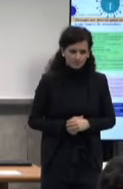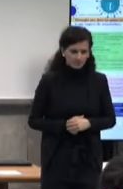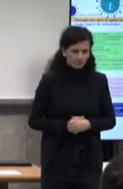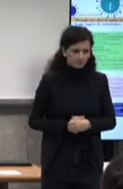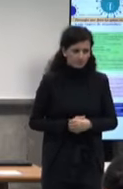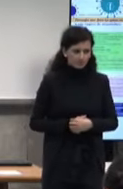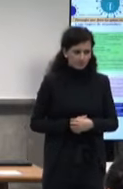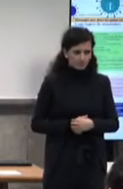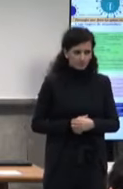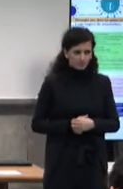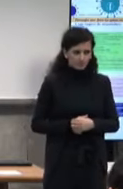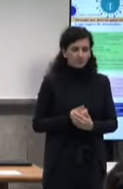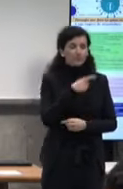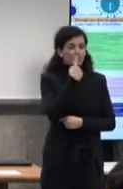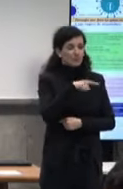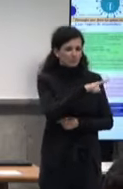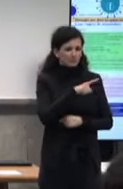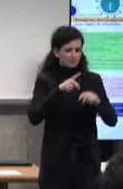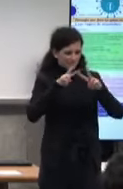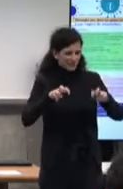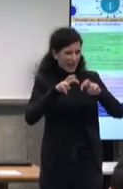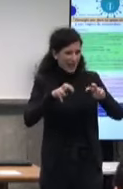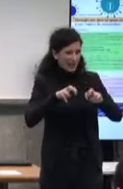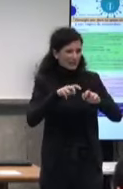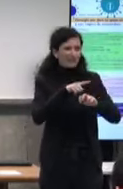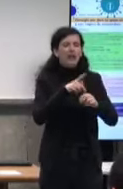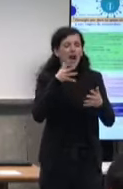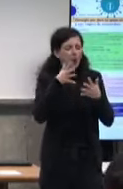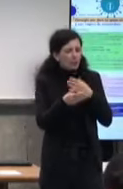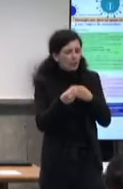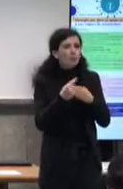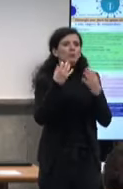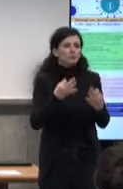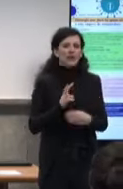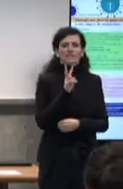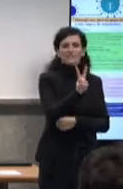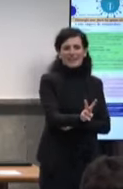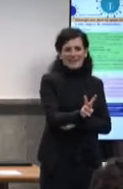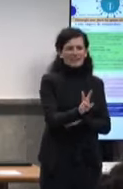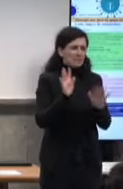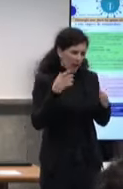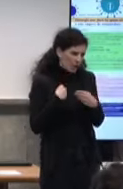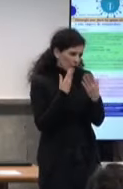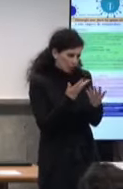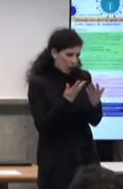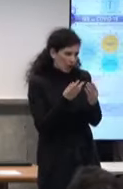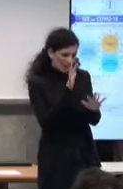dell'approfondimento di venerdì per cui venerdì dei video anche qualche dato